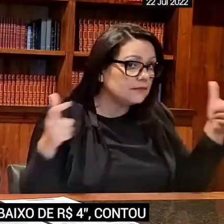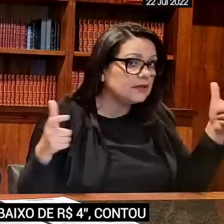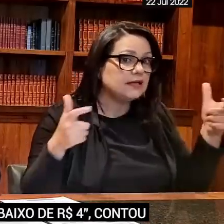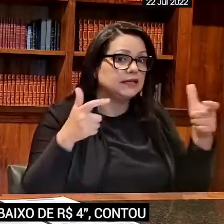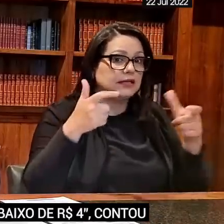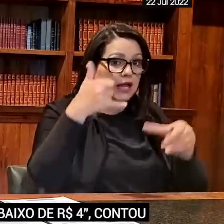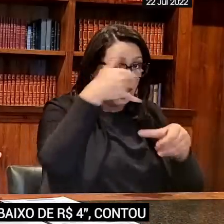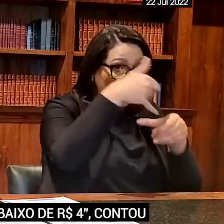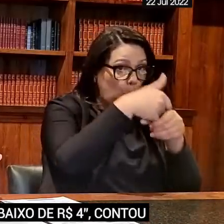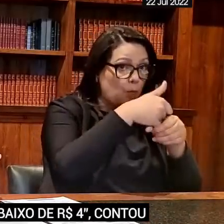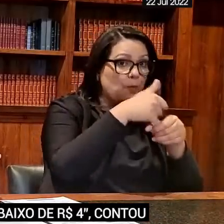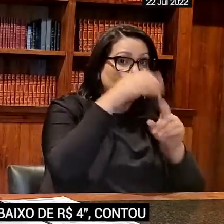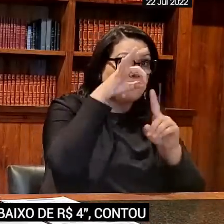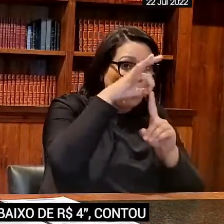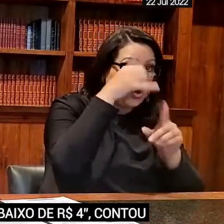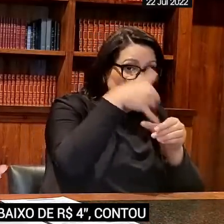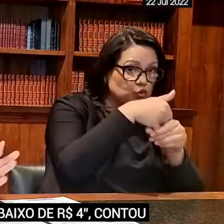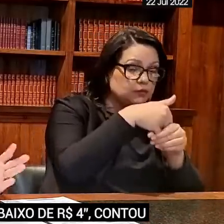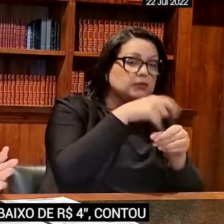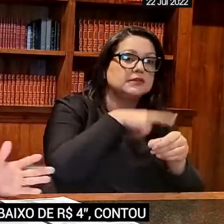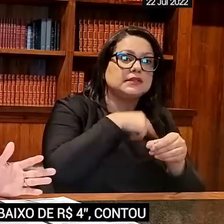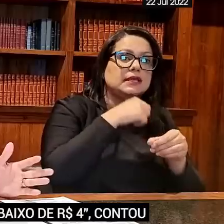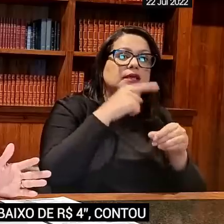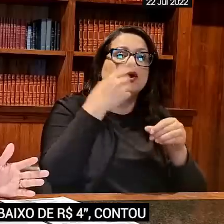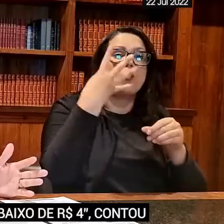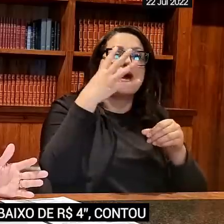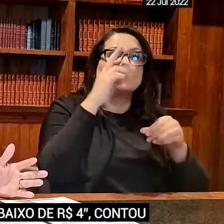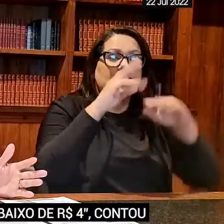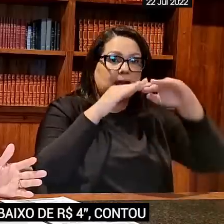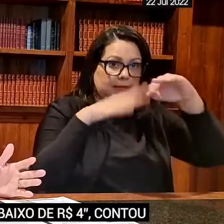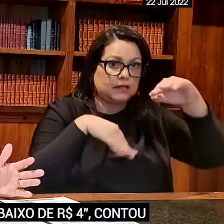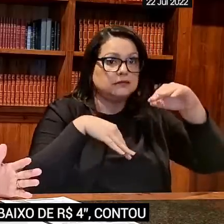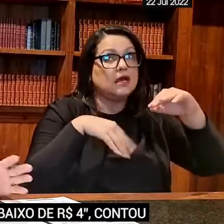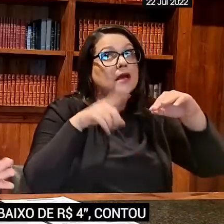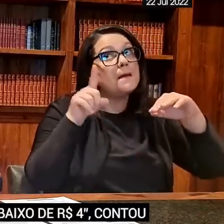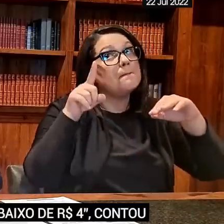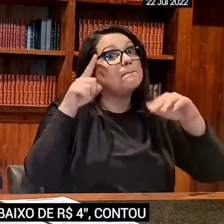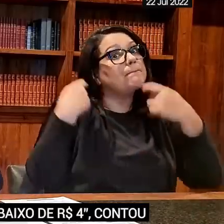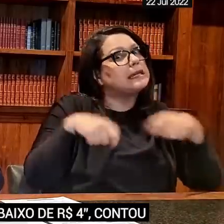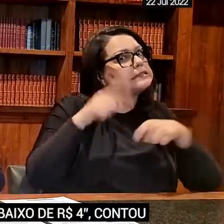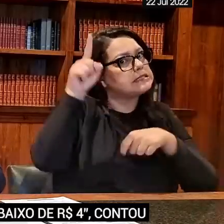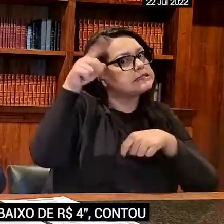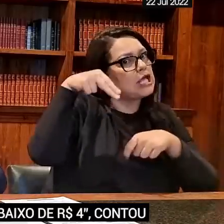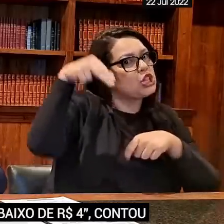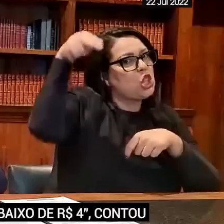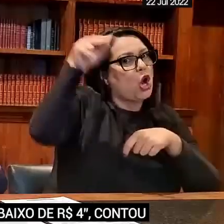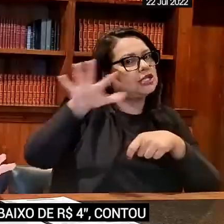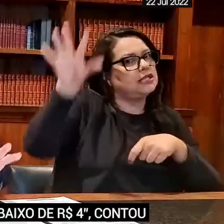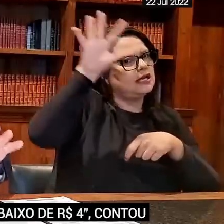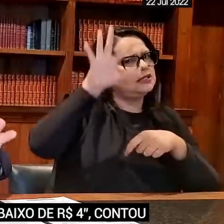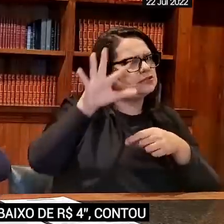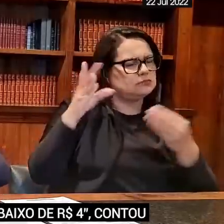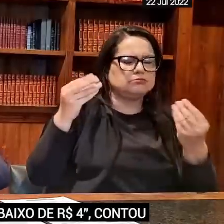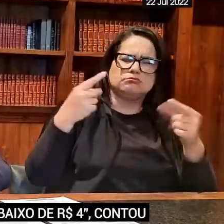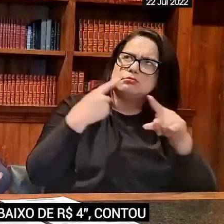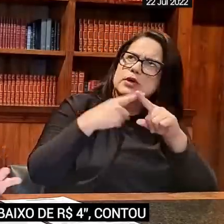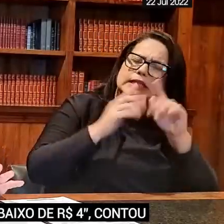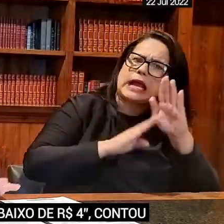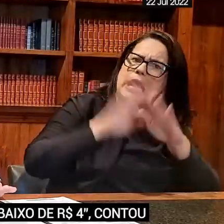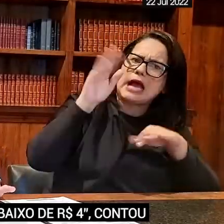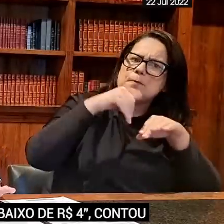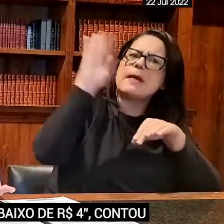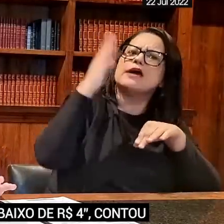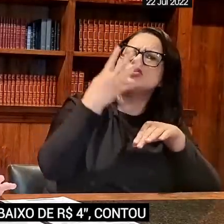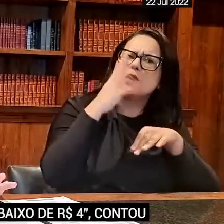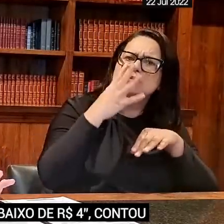com como motivo a parte de quatro já deveria ser o Nordeste Então essa nós estamos conversando